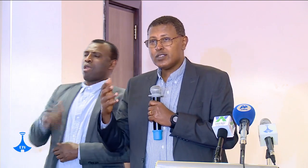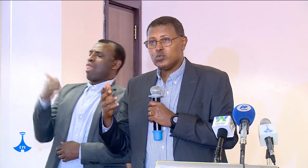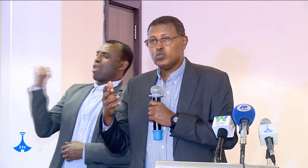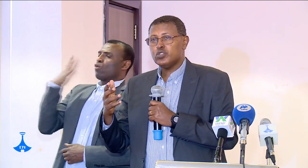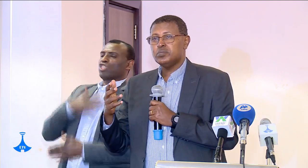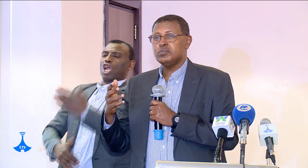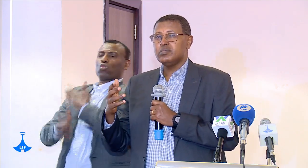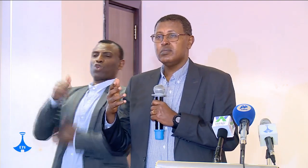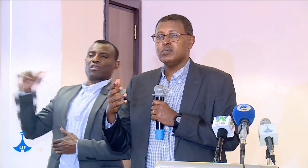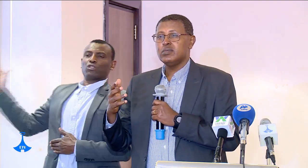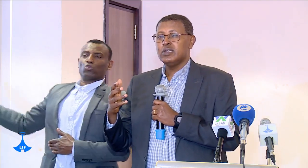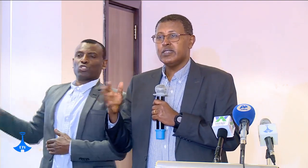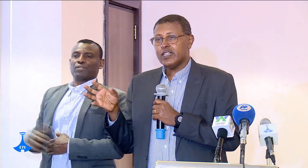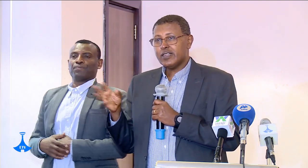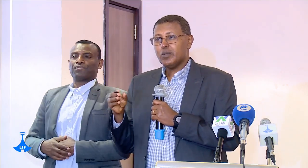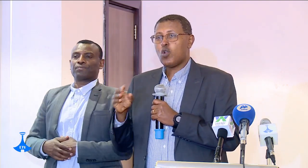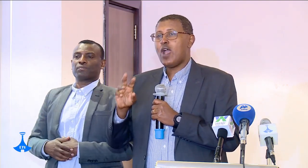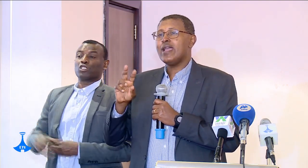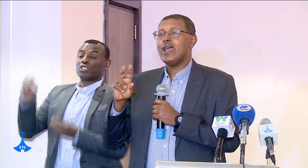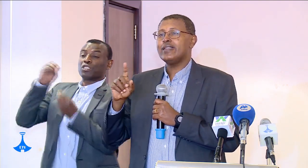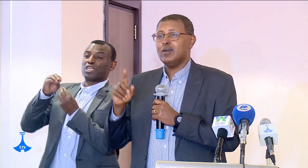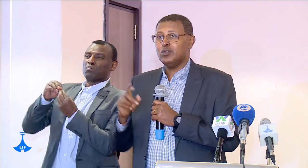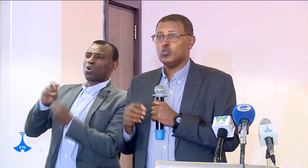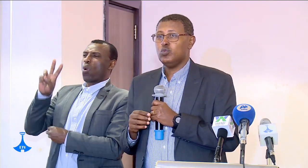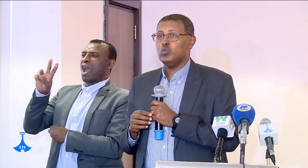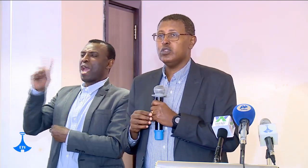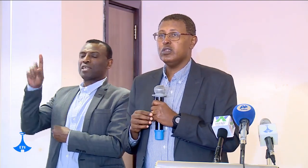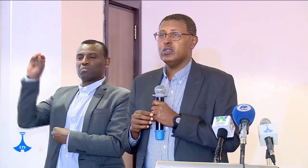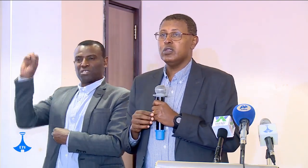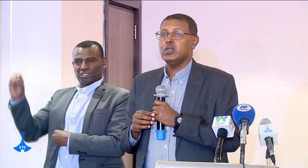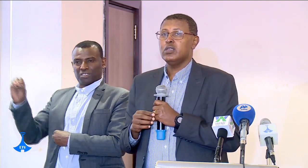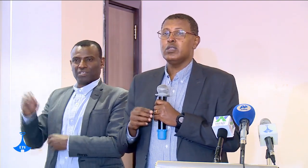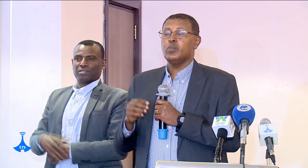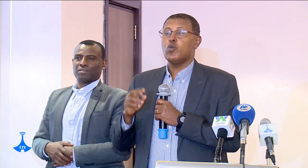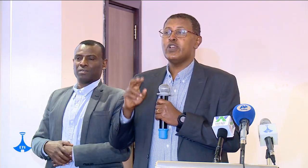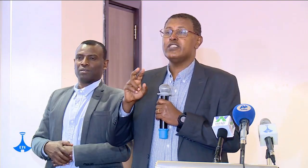አካል ጉዳተኞች ተደምሮ 21 ከመቶ